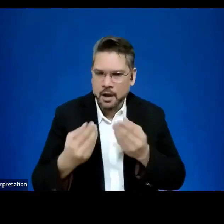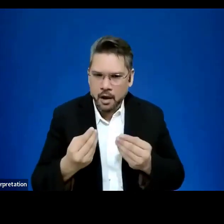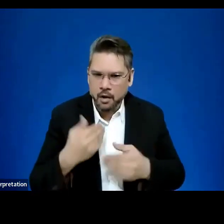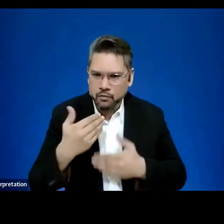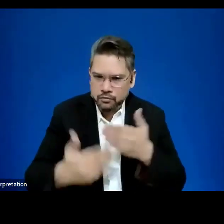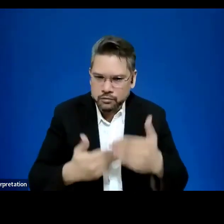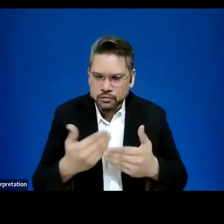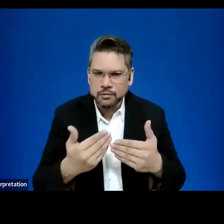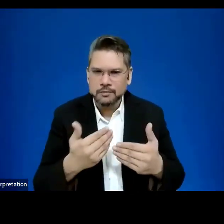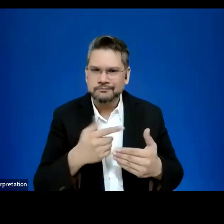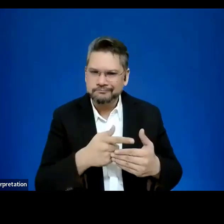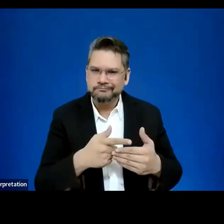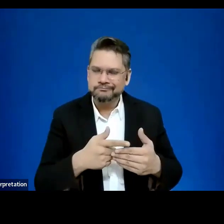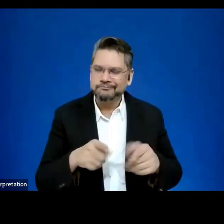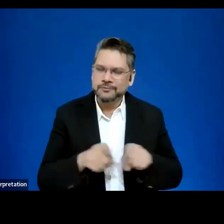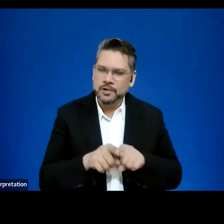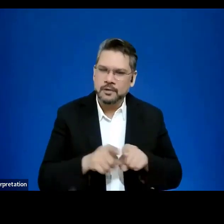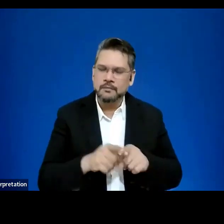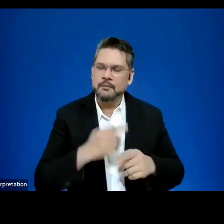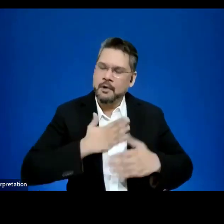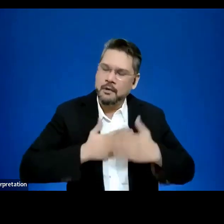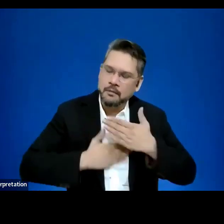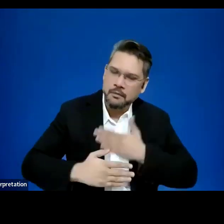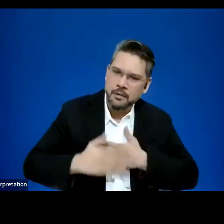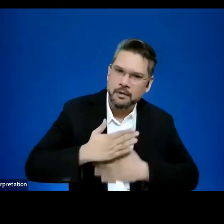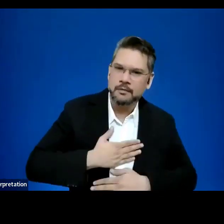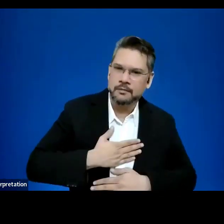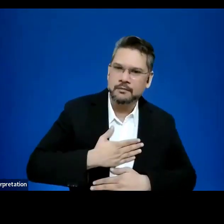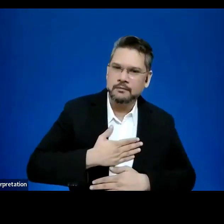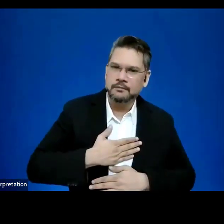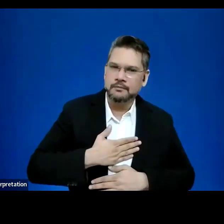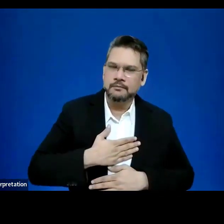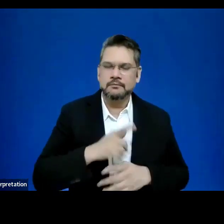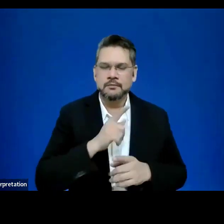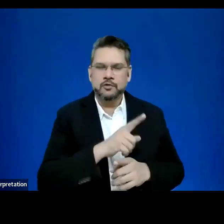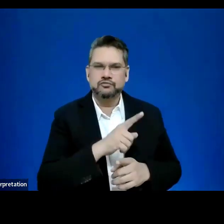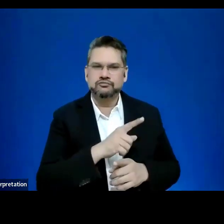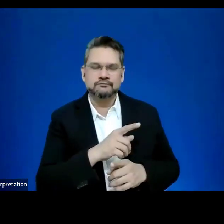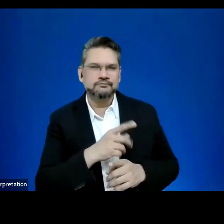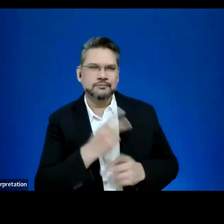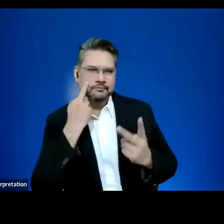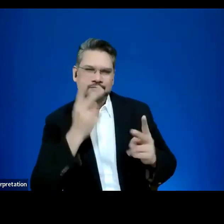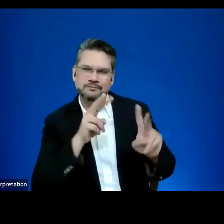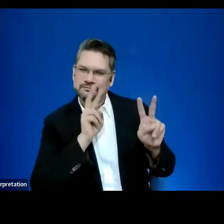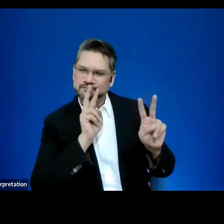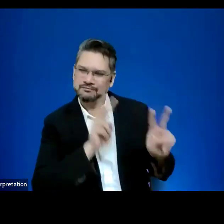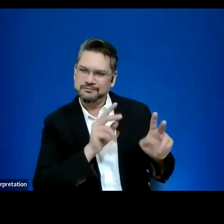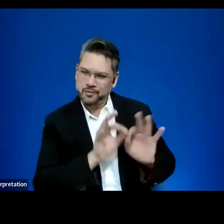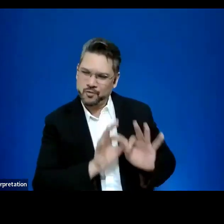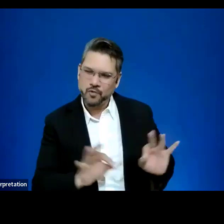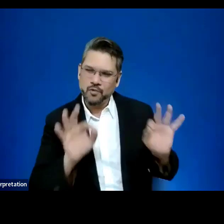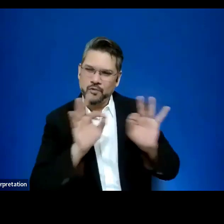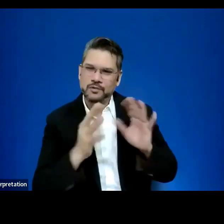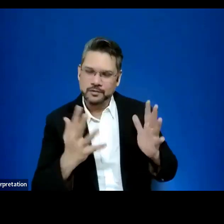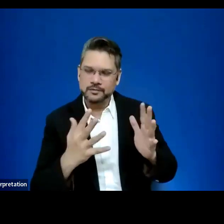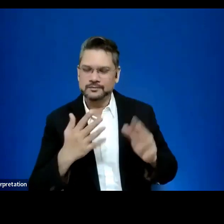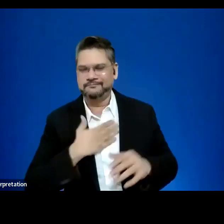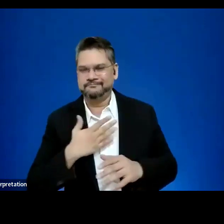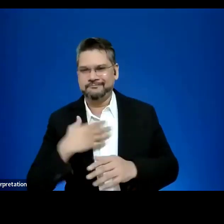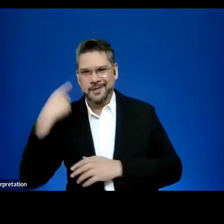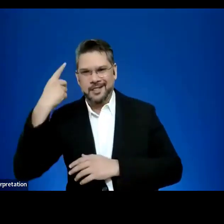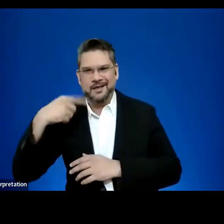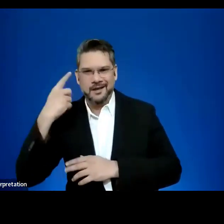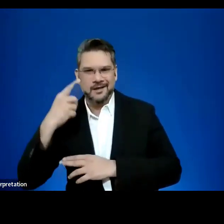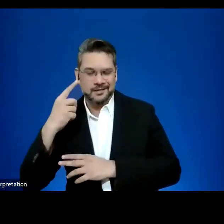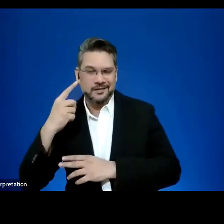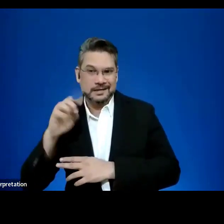我觉得他非常的有实际性，而且他非常有力量的，他是一个思想家，他是一个作家，